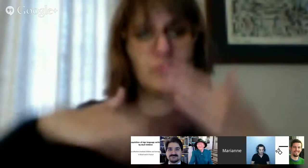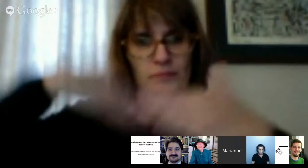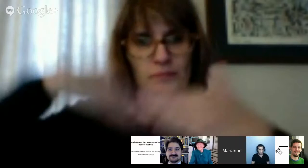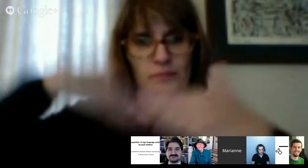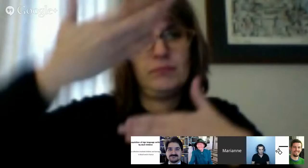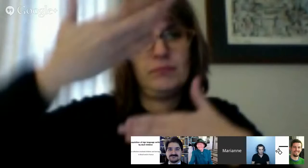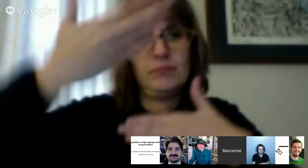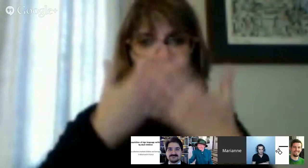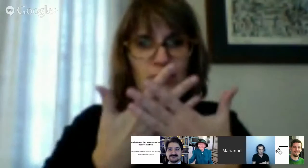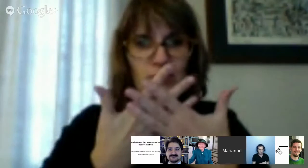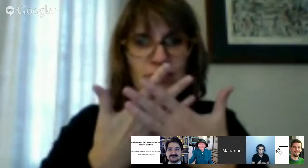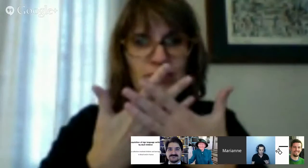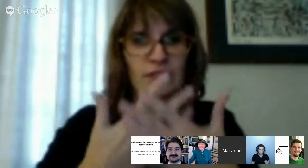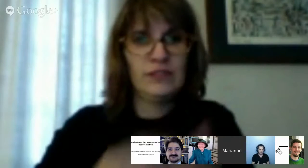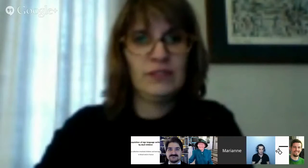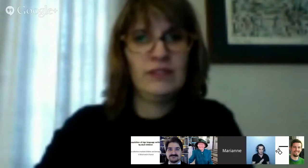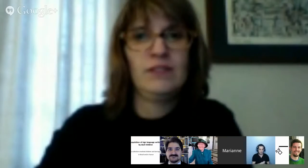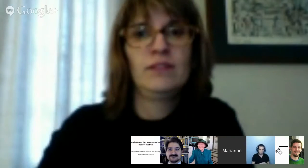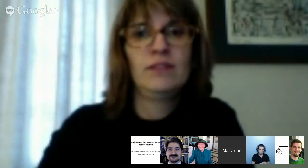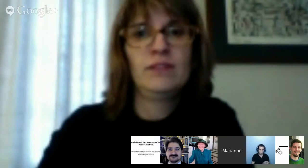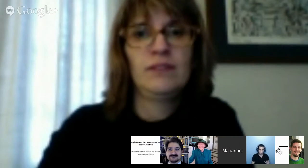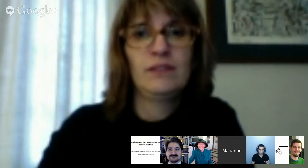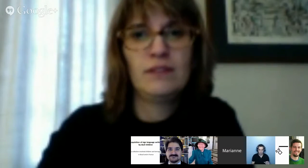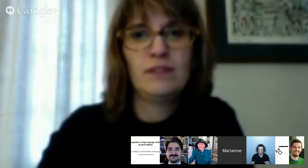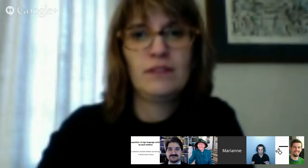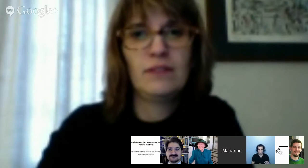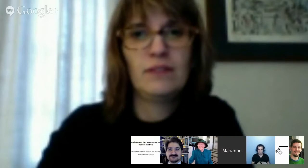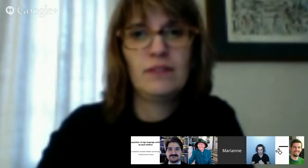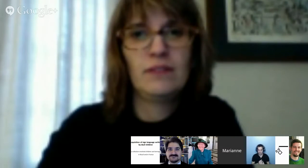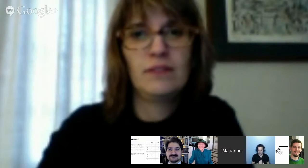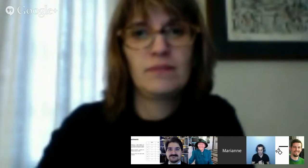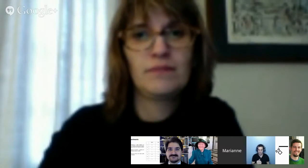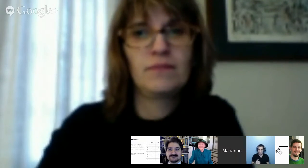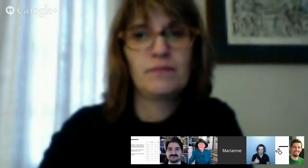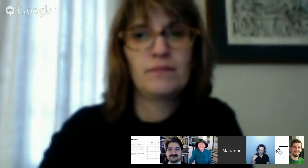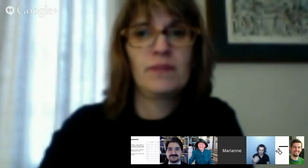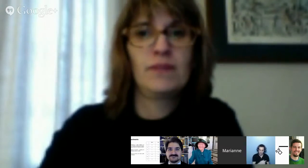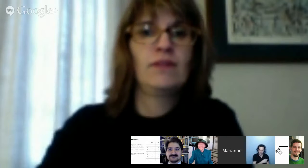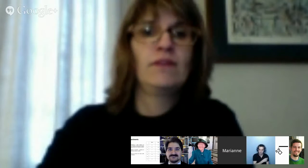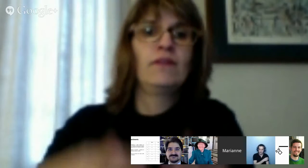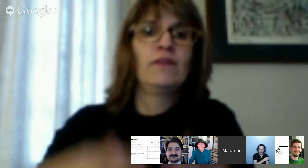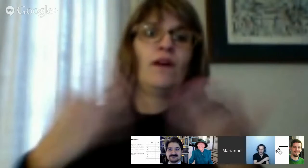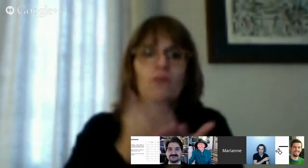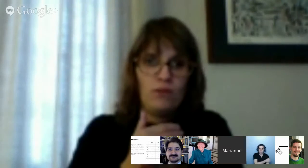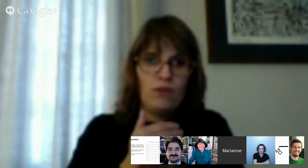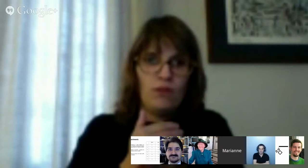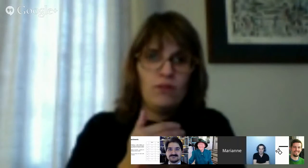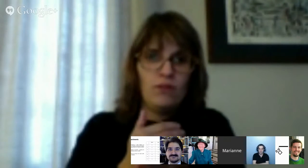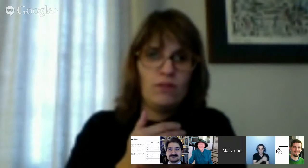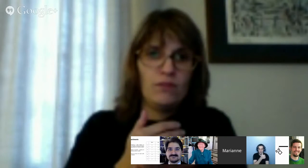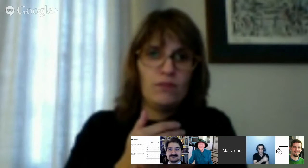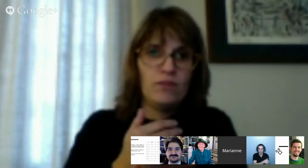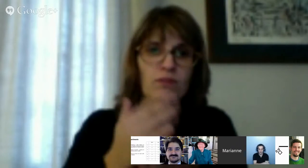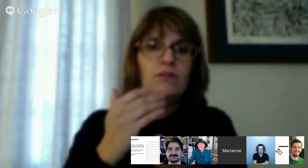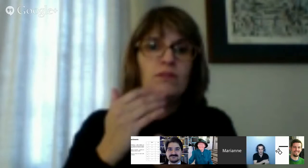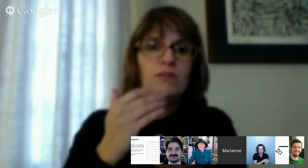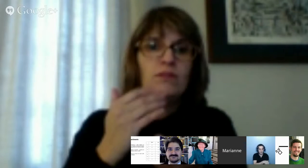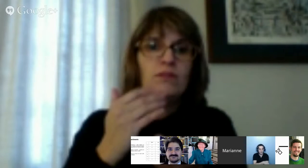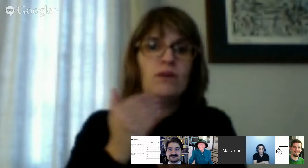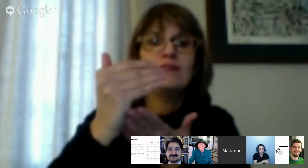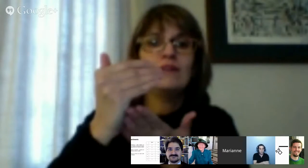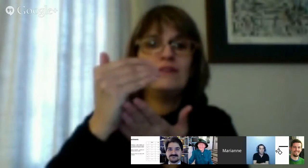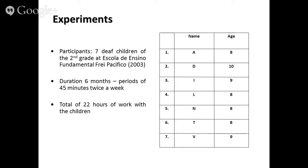Então, esses foram os pontos principais da pesquisa. Por favor. Please, Valerie. Ok,